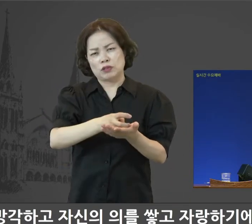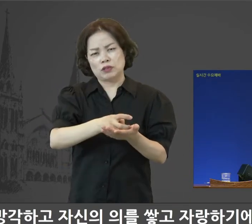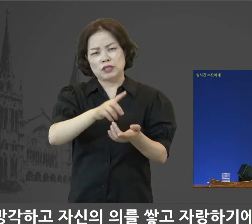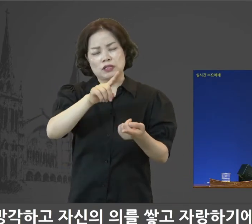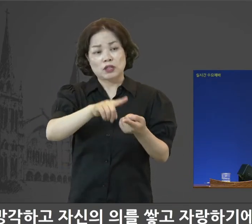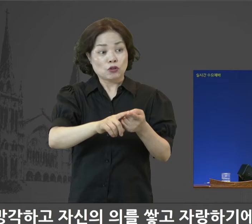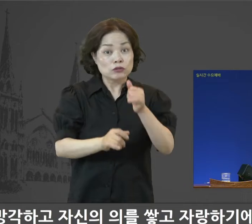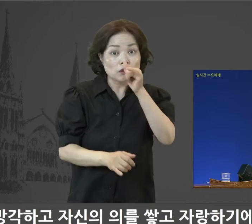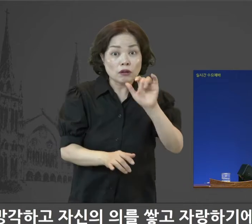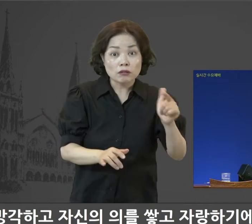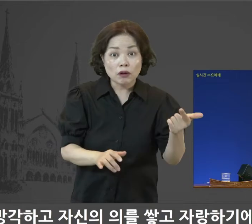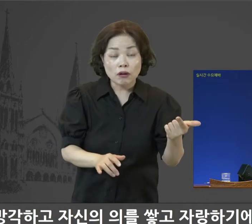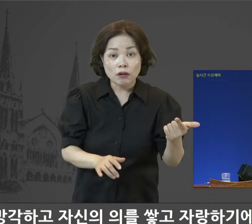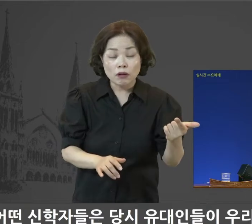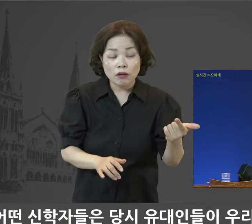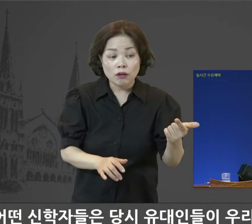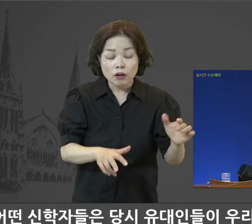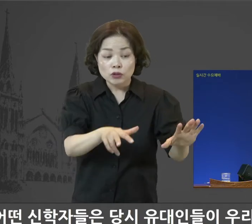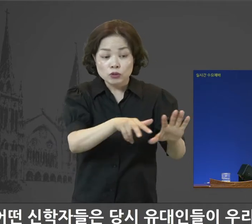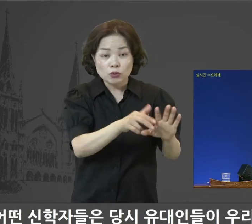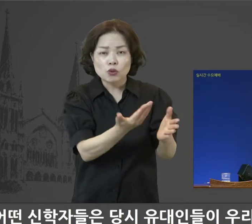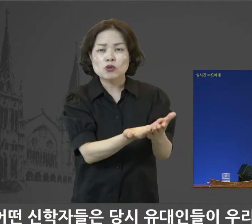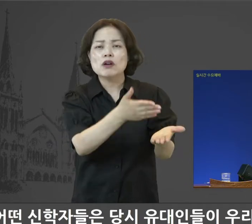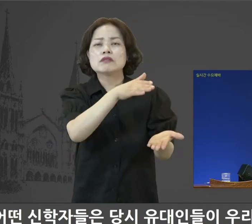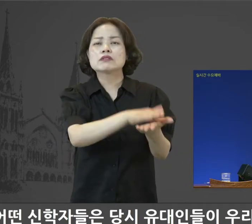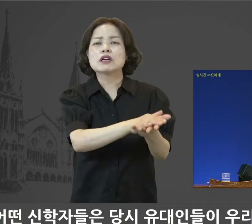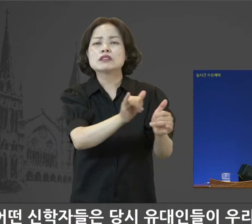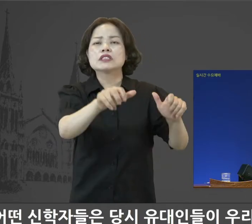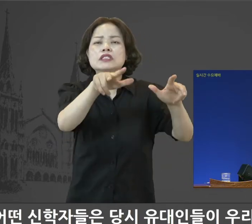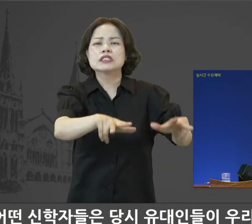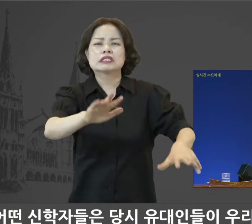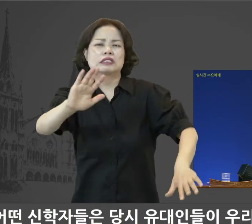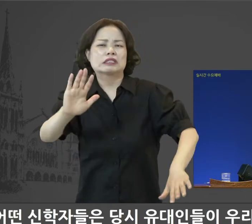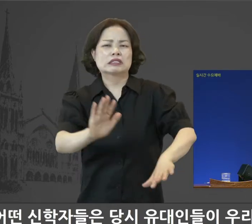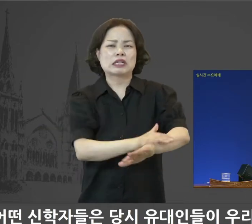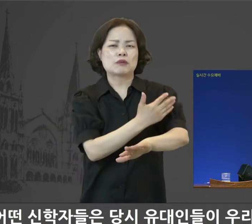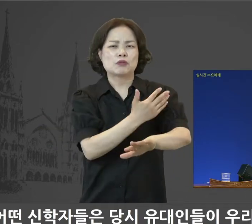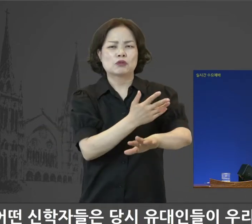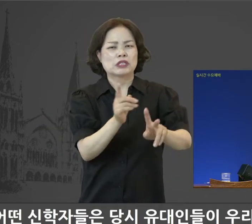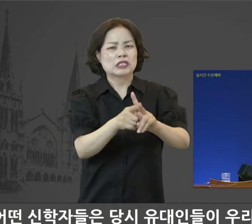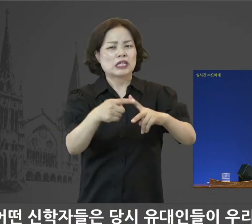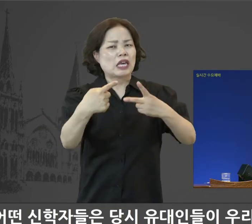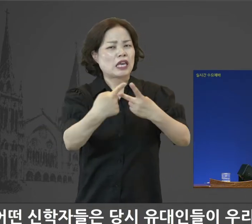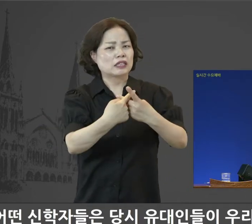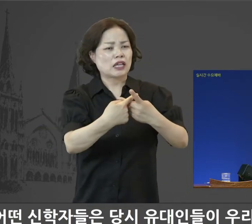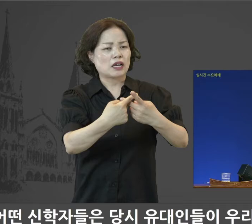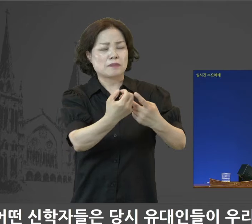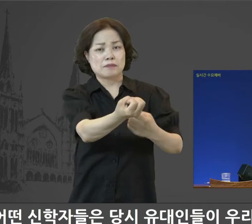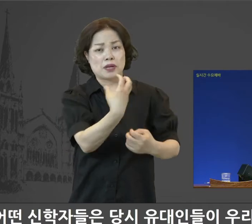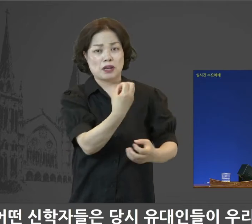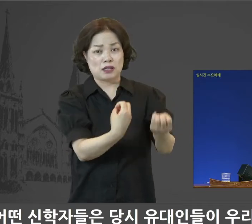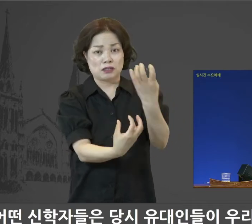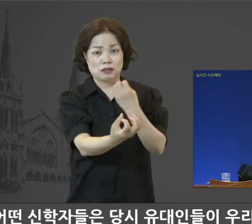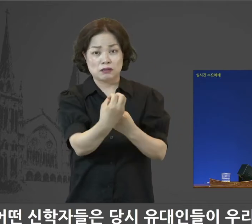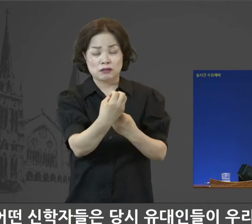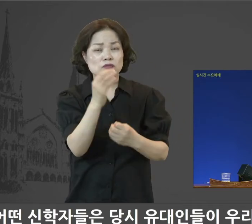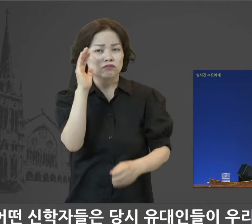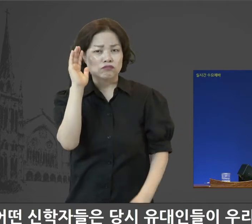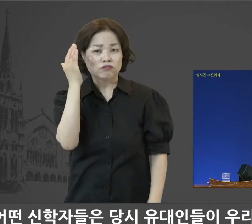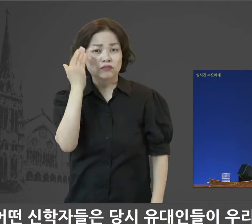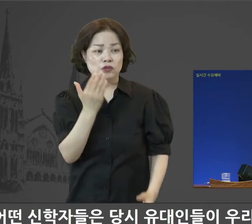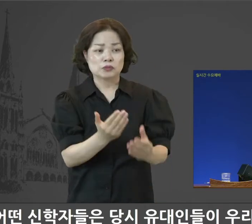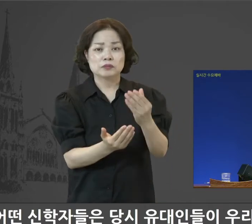있지 않았다, 종교개혁자들이 이제까지 잘못 이해했다라고 주장하는 분들이 요즘 들어